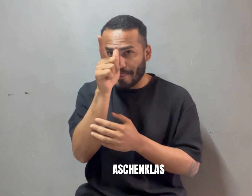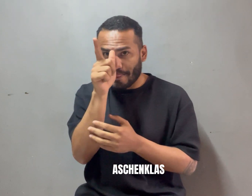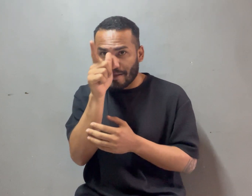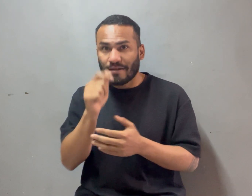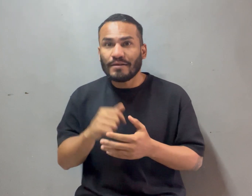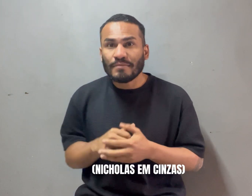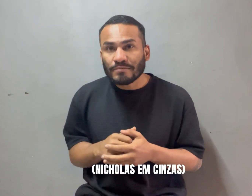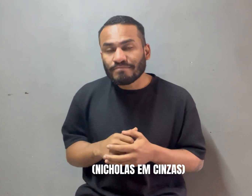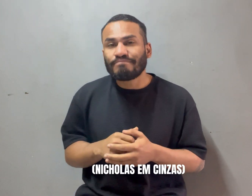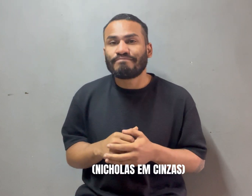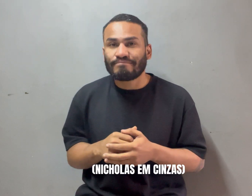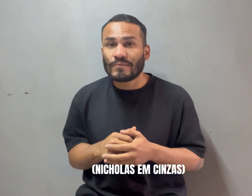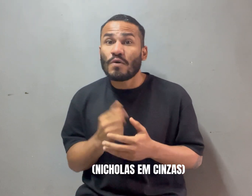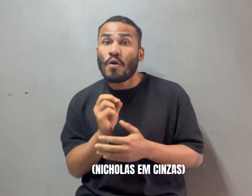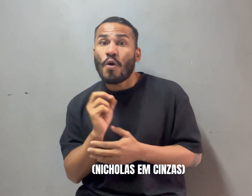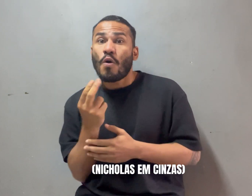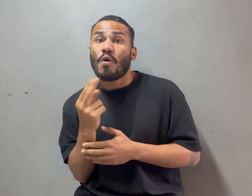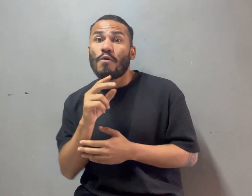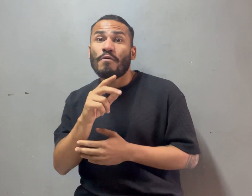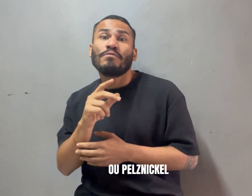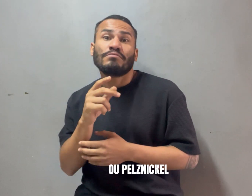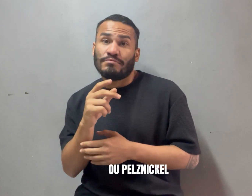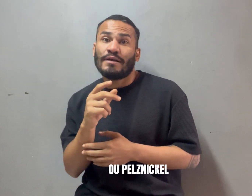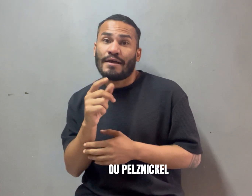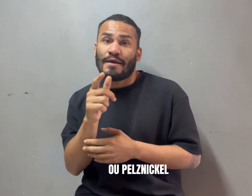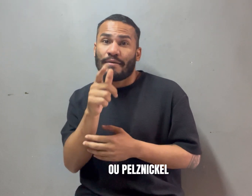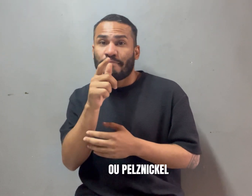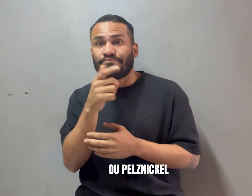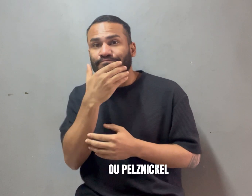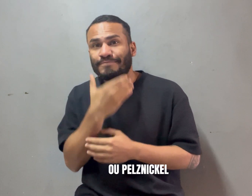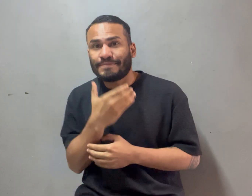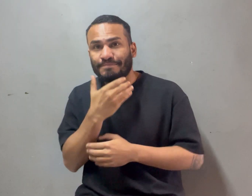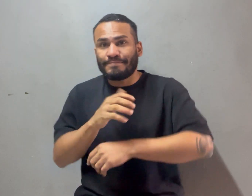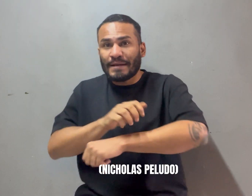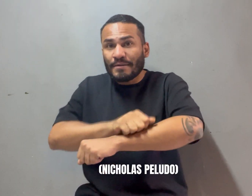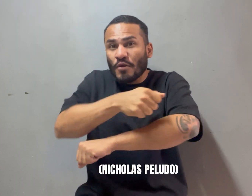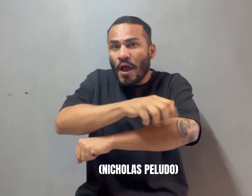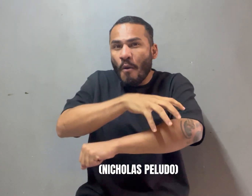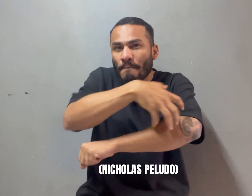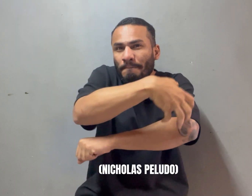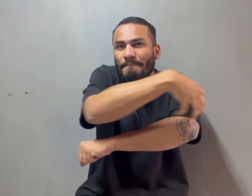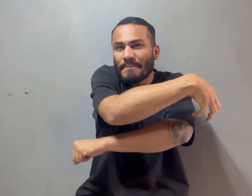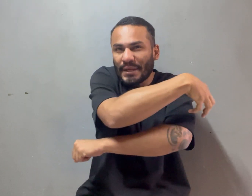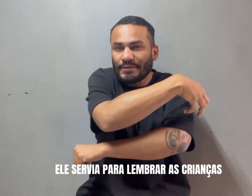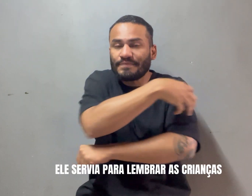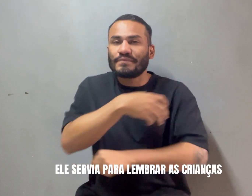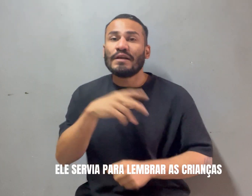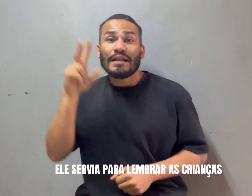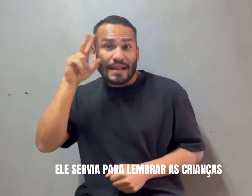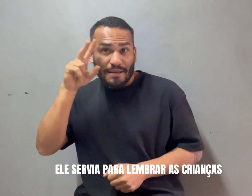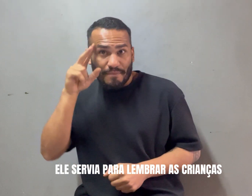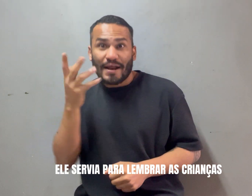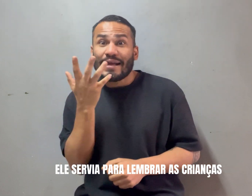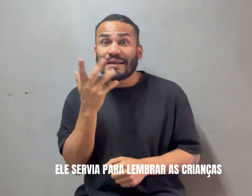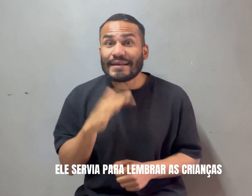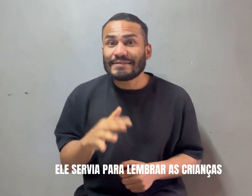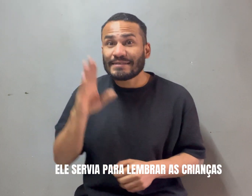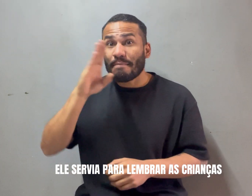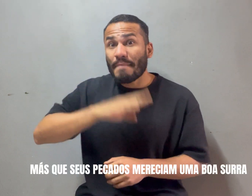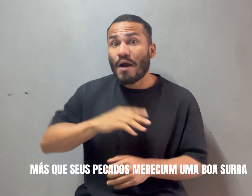Asenclaus, Nicolas em cinzas, ou Pelsníquel, Nicolas Peludo. Ele servia para lembrar as crianças más